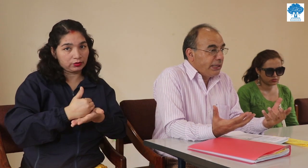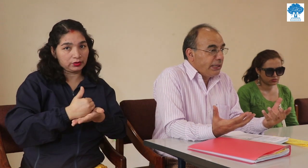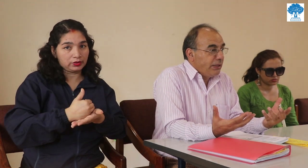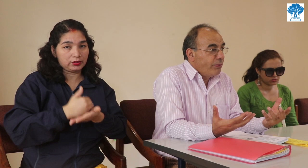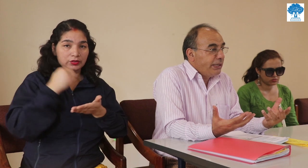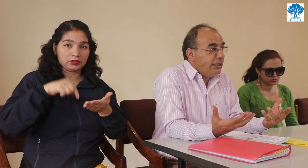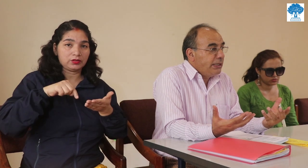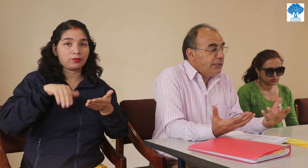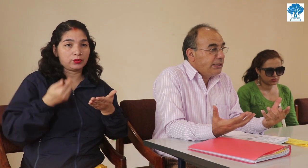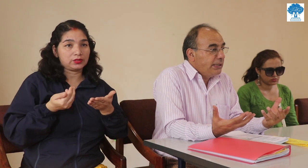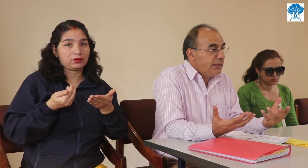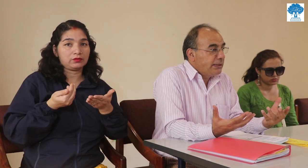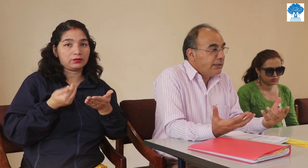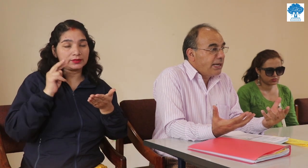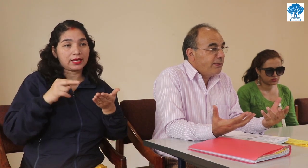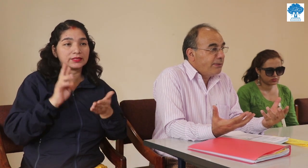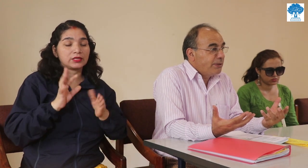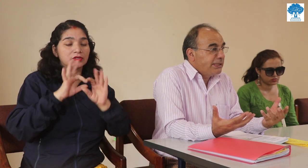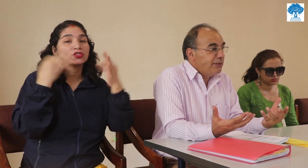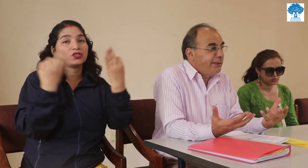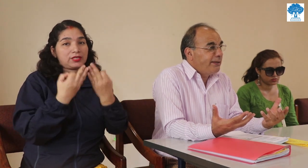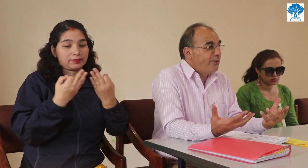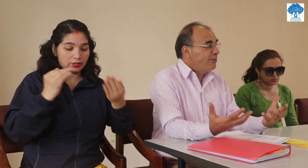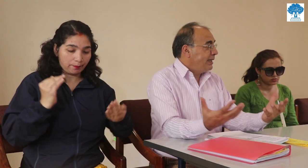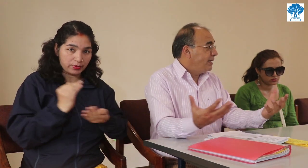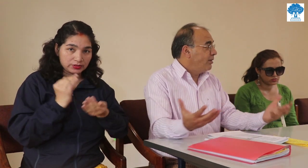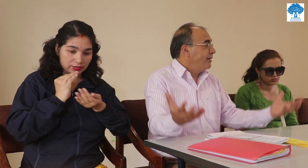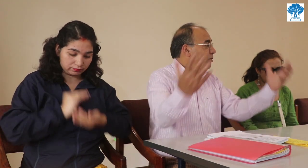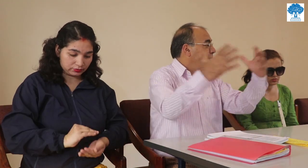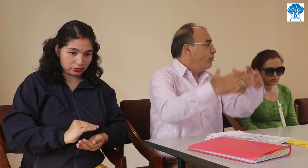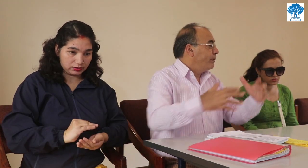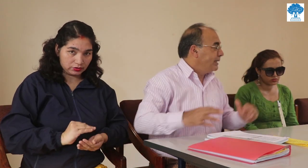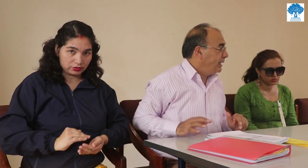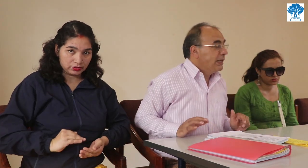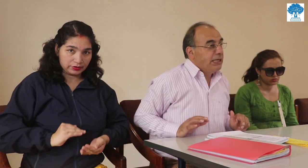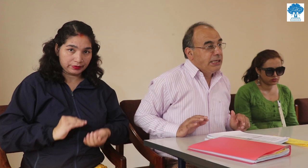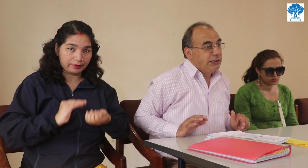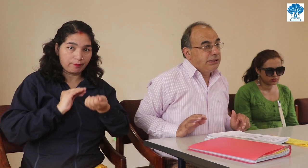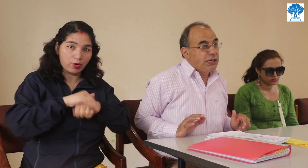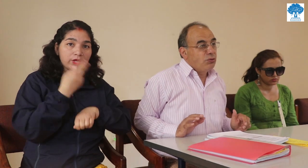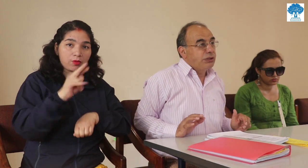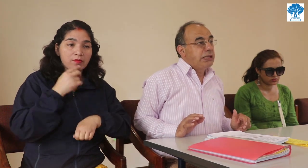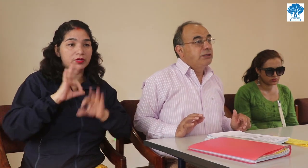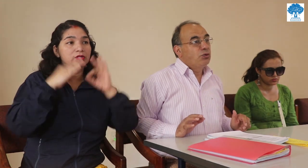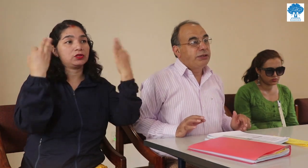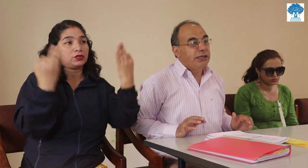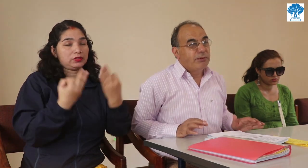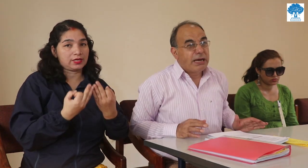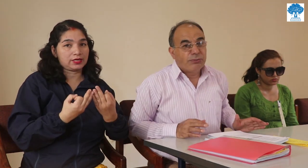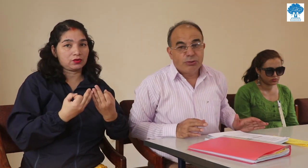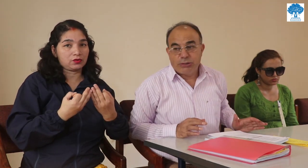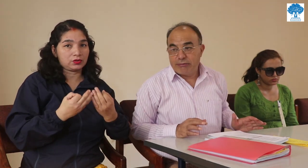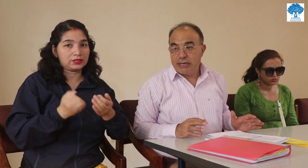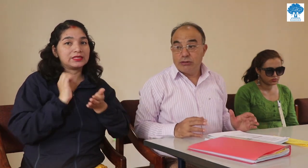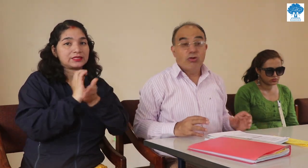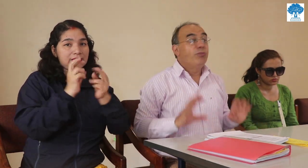देखायो भन्दाखेरि अब यदि यसरी संसारभरि बच्चा जन्मिने क्रम चाहिँ यही ढङ्गले बढ्ने हो भने चाहिँ संसारको साधन स्रोत चाहिँ अब